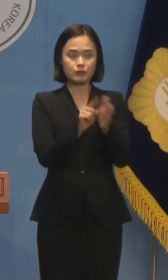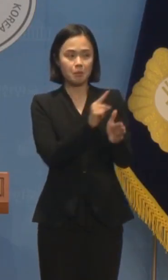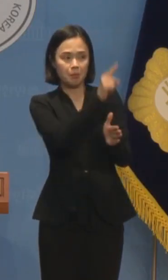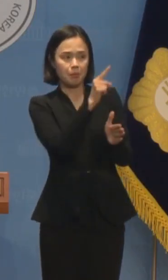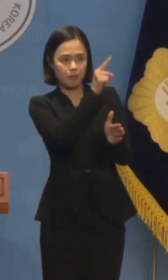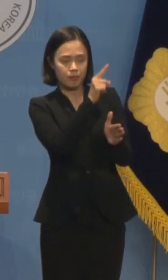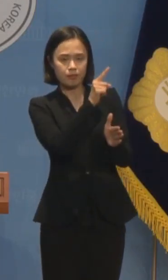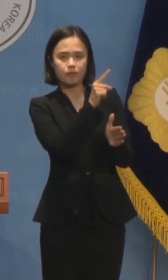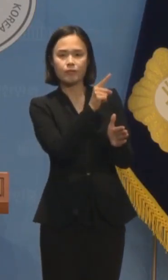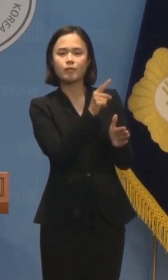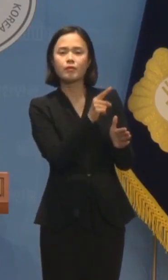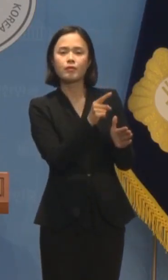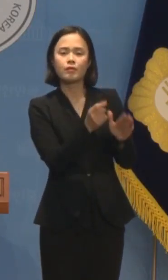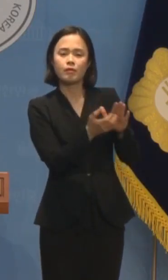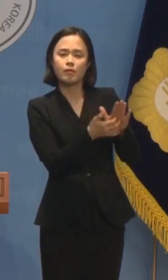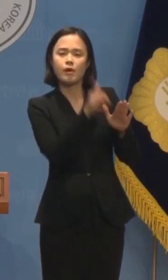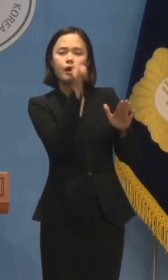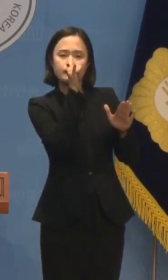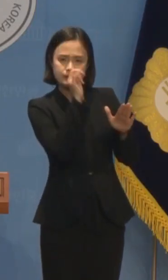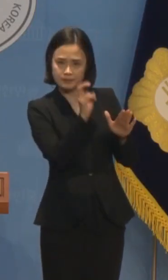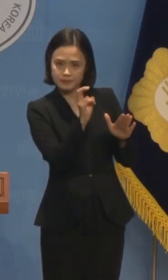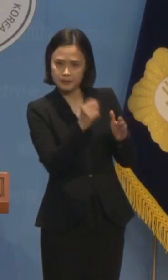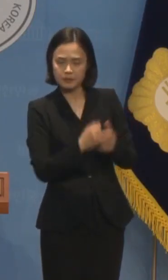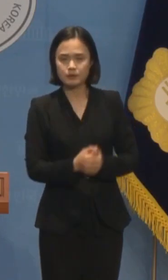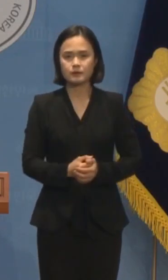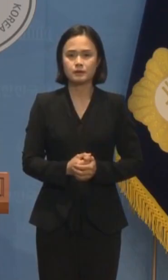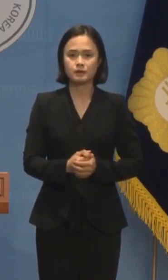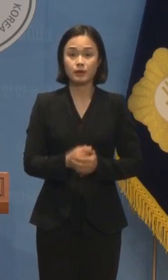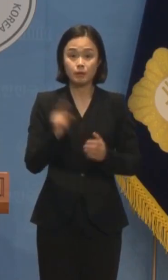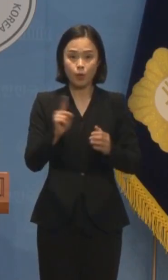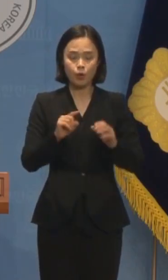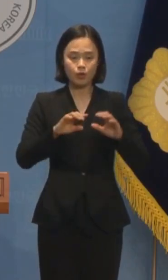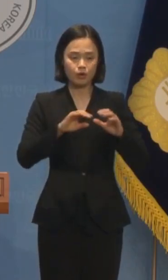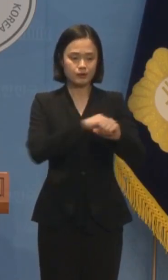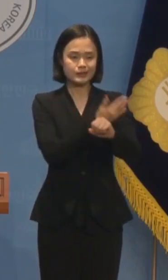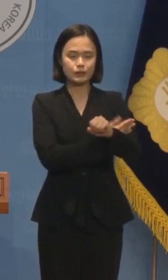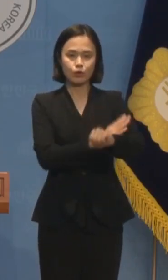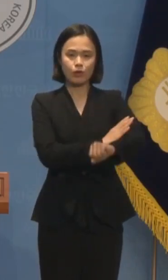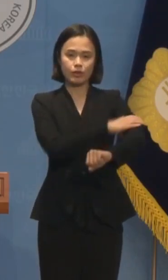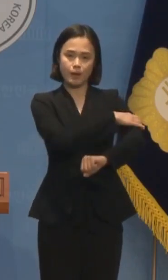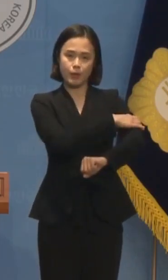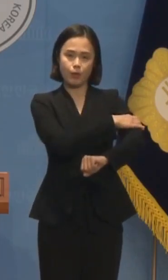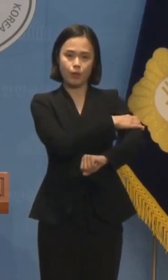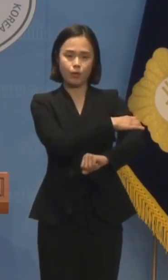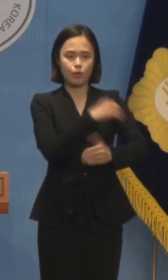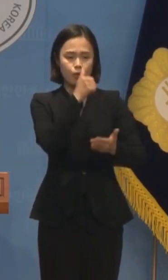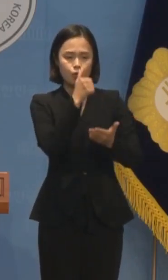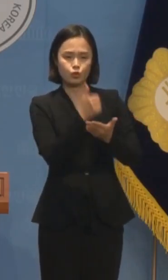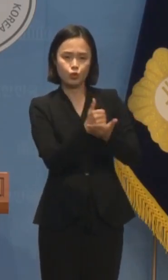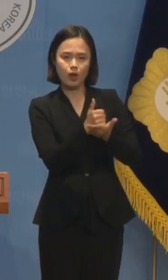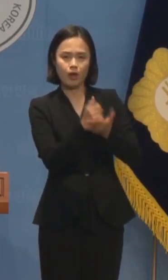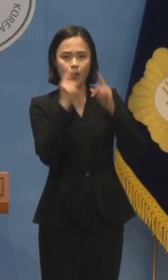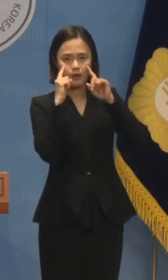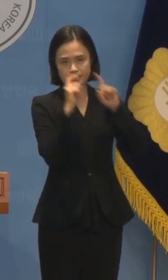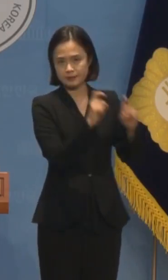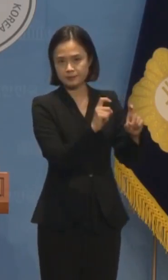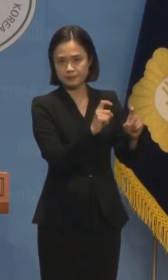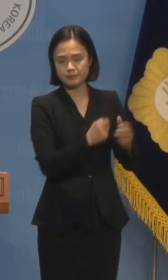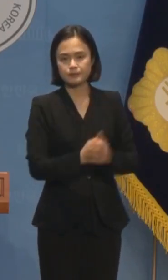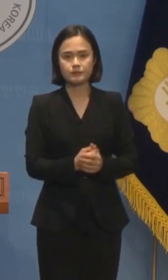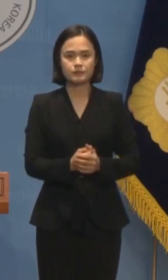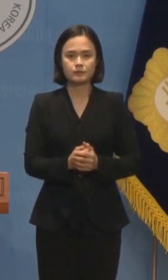범죄까지 적용될 수 있는 중차대한 사안입니다. 현장 연구자, 출연연 출신의